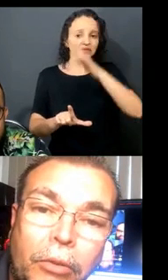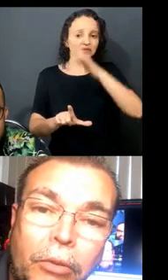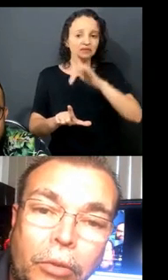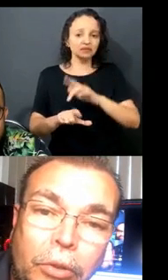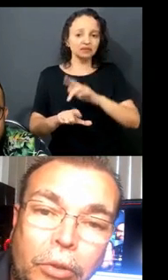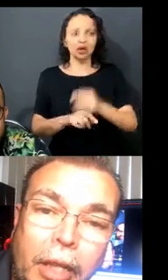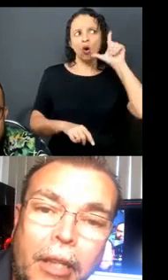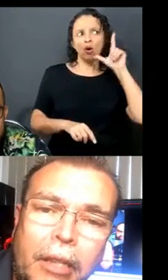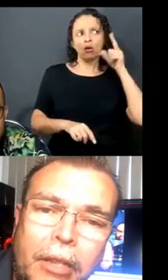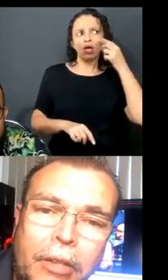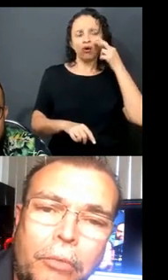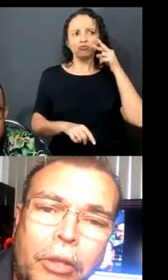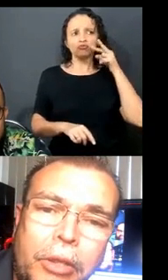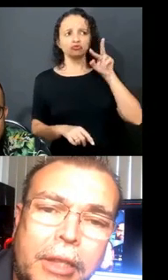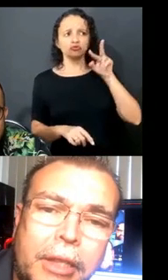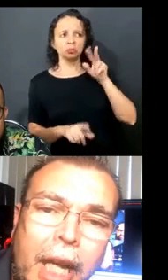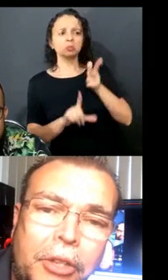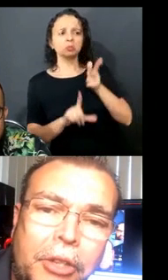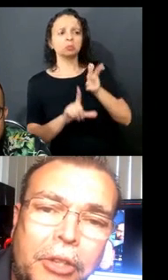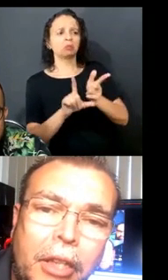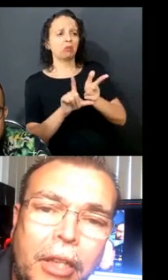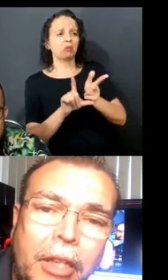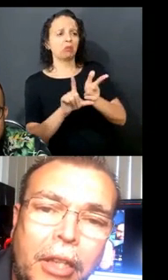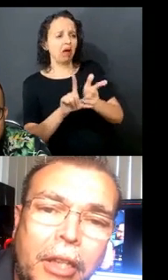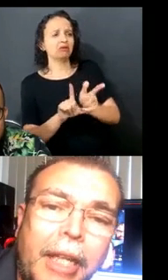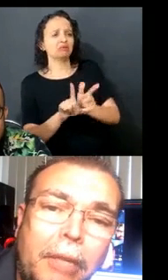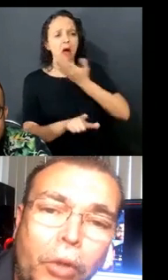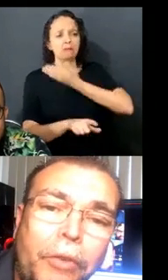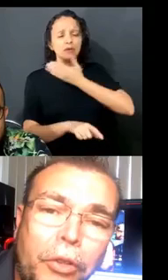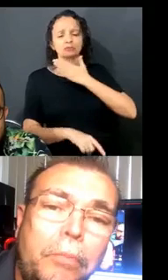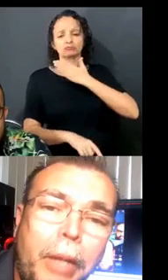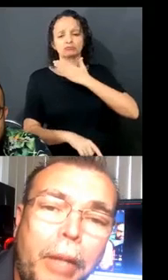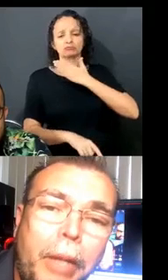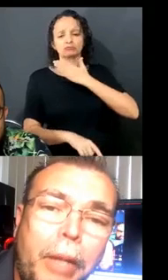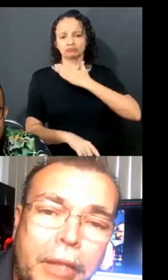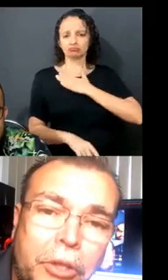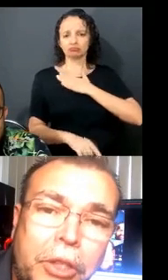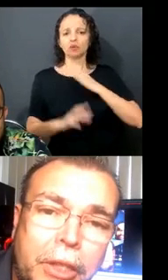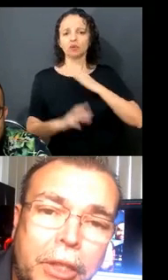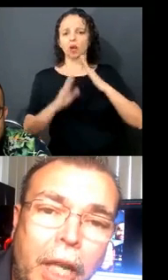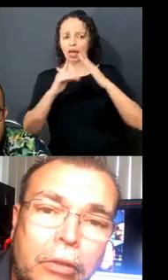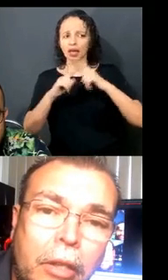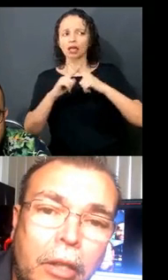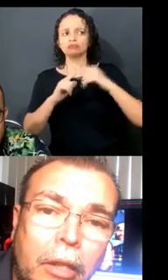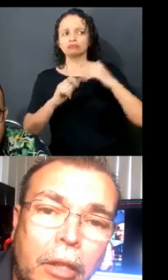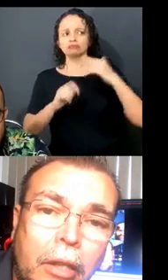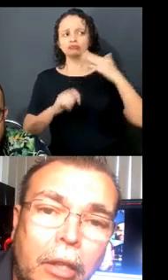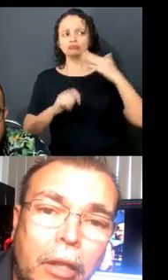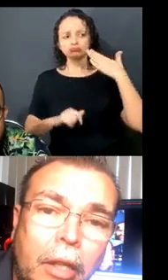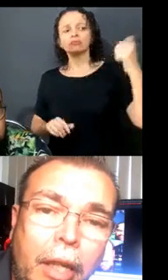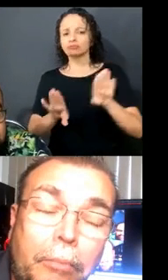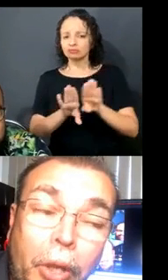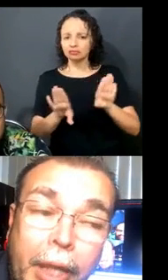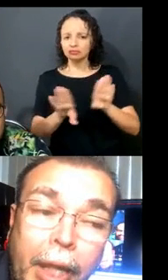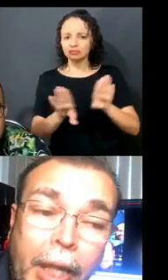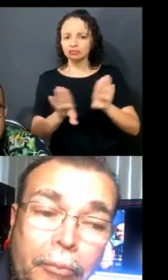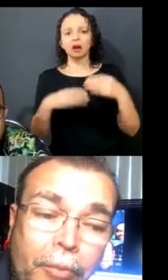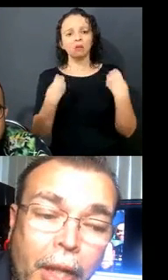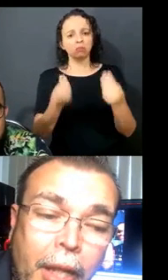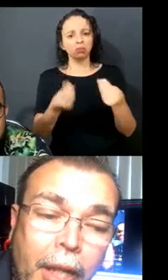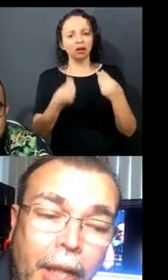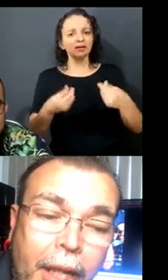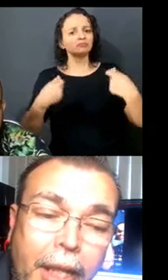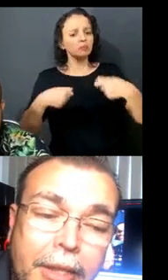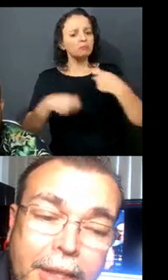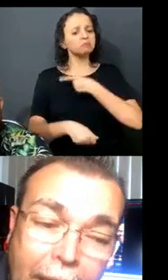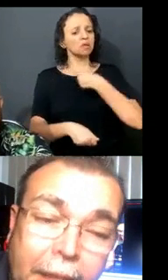ontem do meu seminário, que tem um outro colega em uma outra cidade, que a igreja também convidou ele para ser pastor digital.